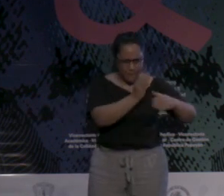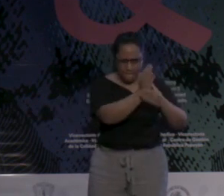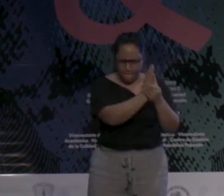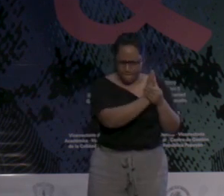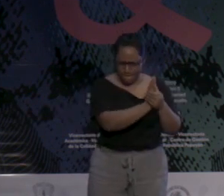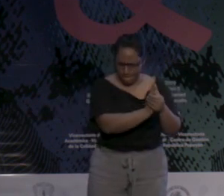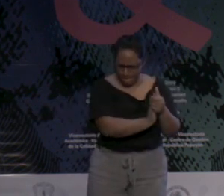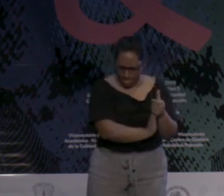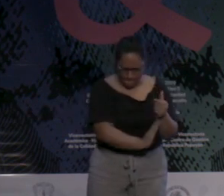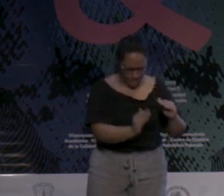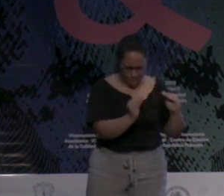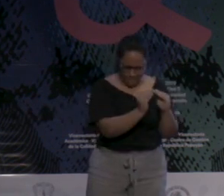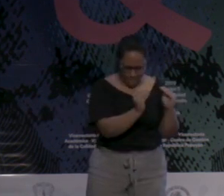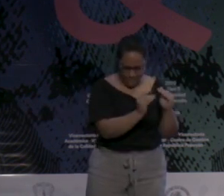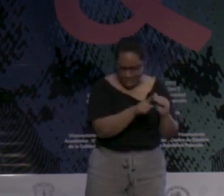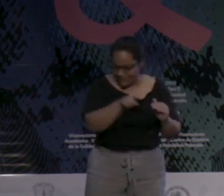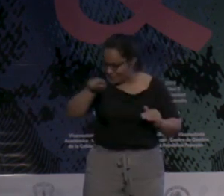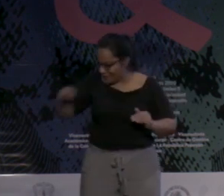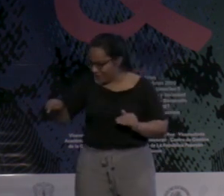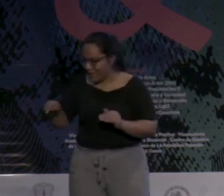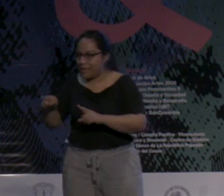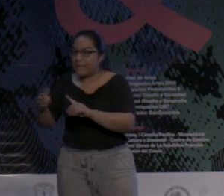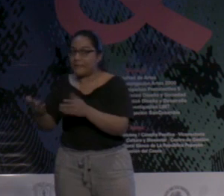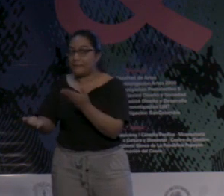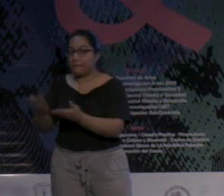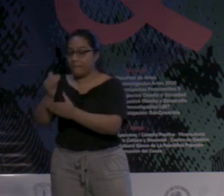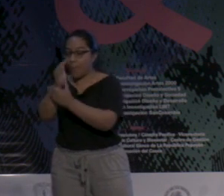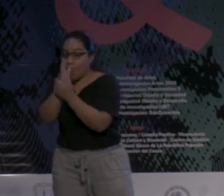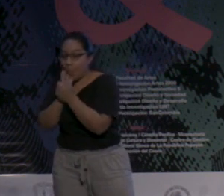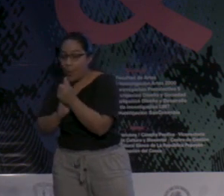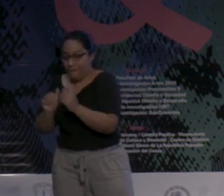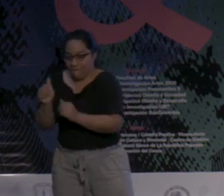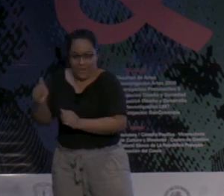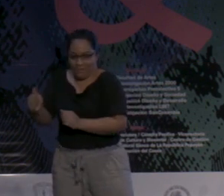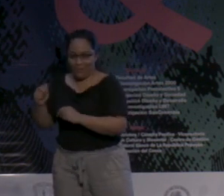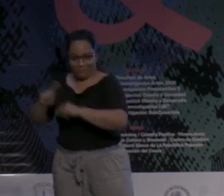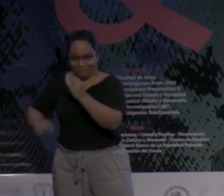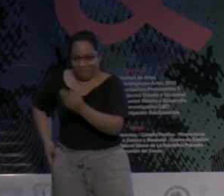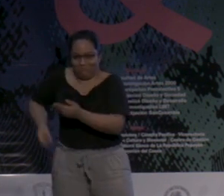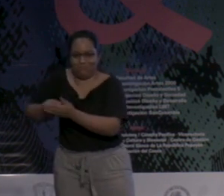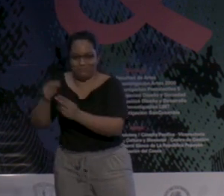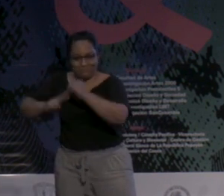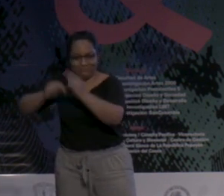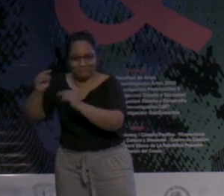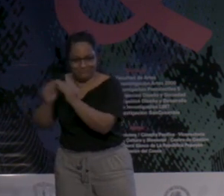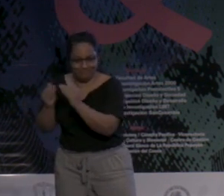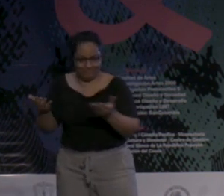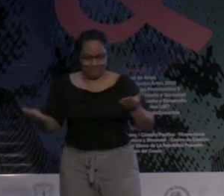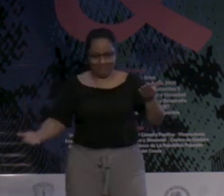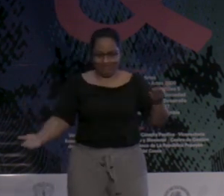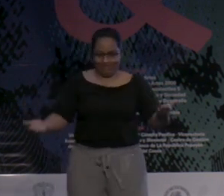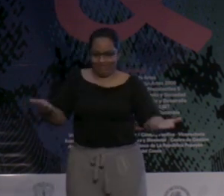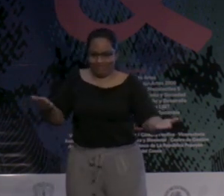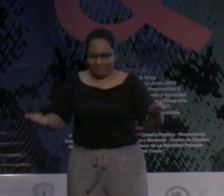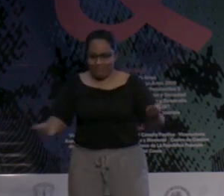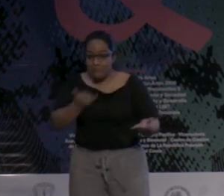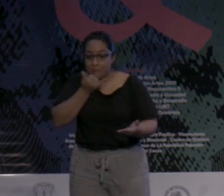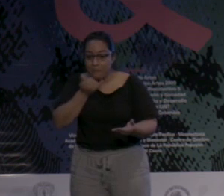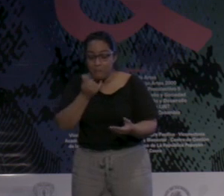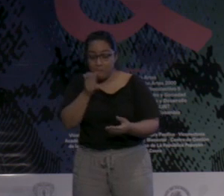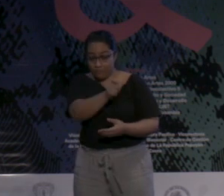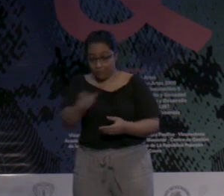según lo construye el Estado, y el lugar de los pobres según es construido, autoconstruido por ellos. Y lo normal es que el ciudadano